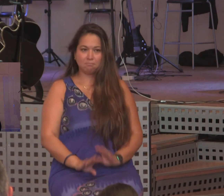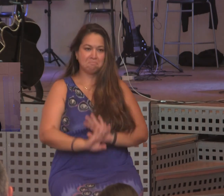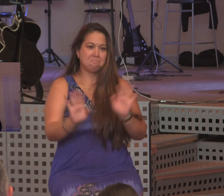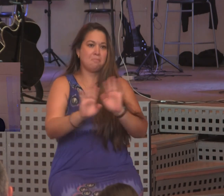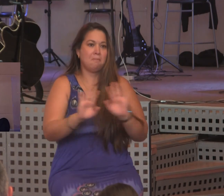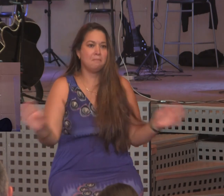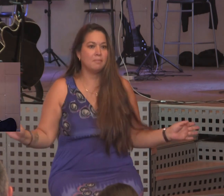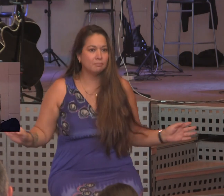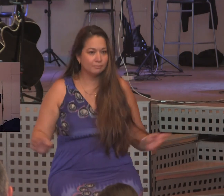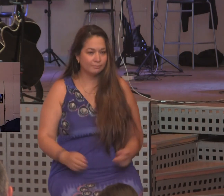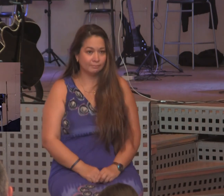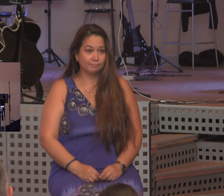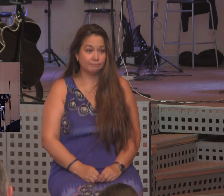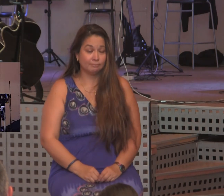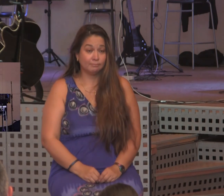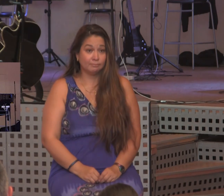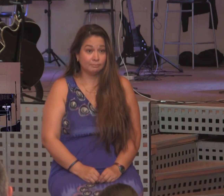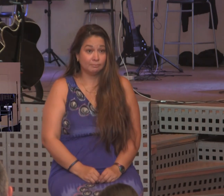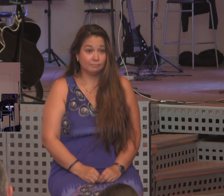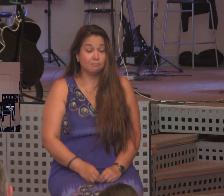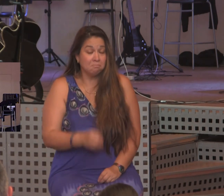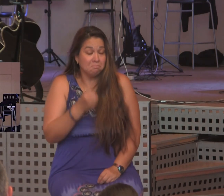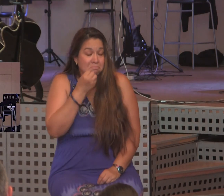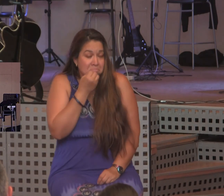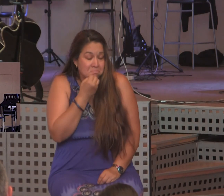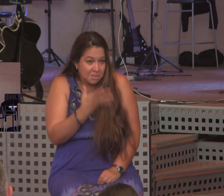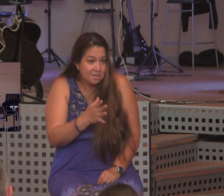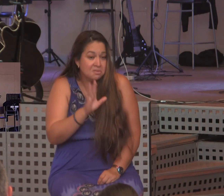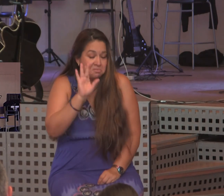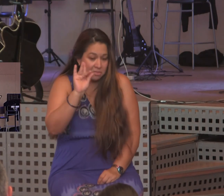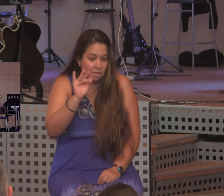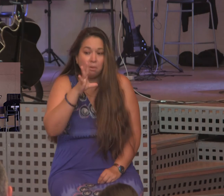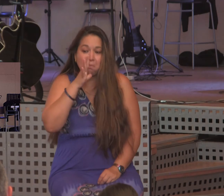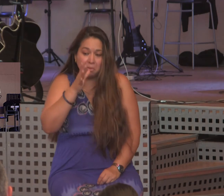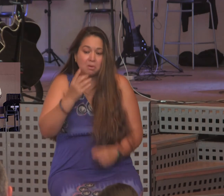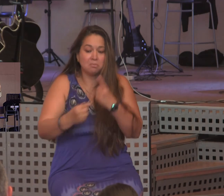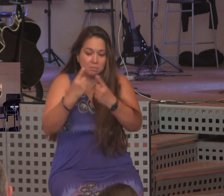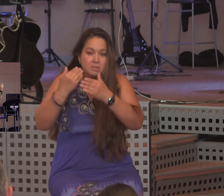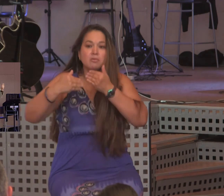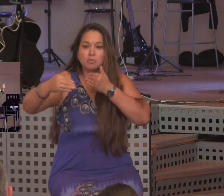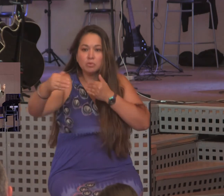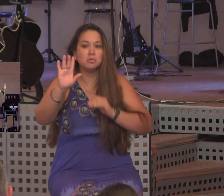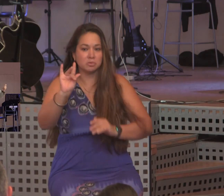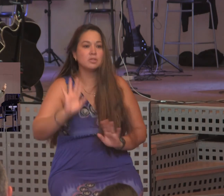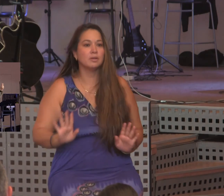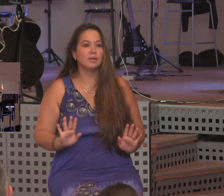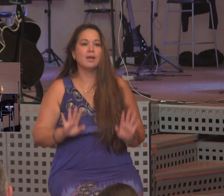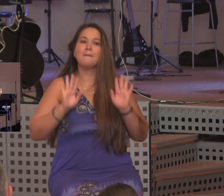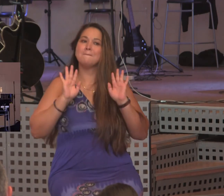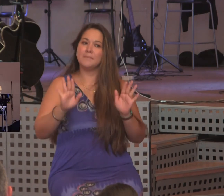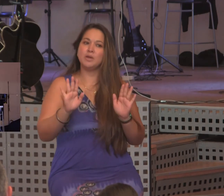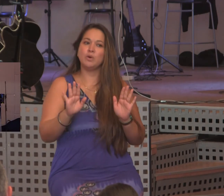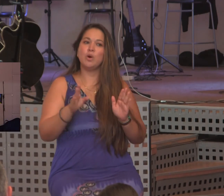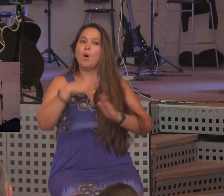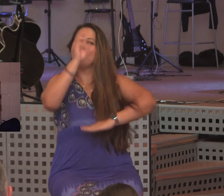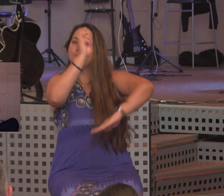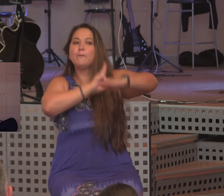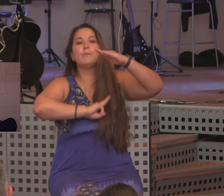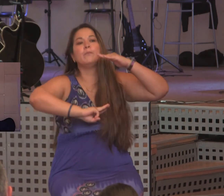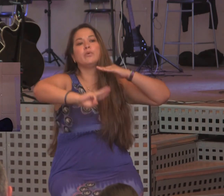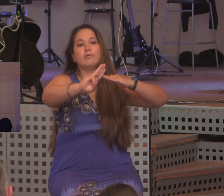Y por supuesto que tiene una parte de futuro. Pero lo profético